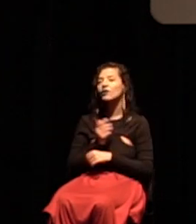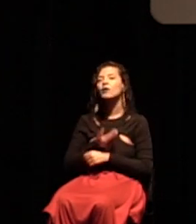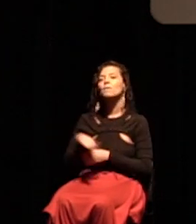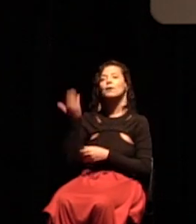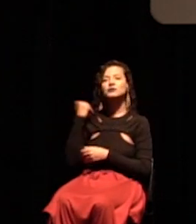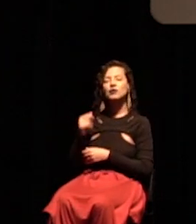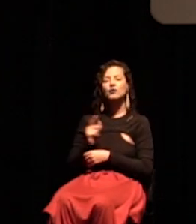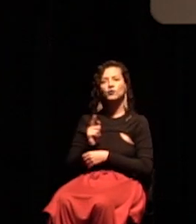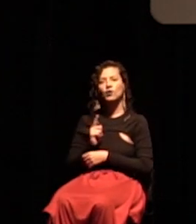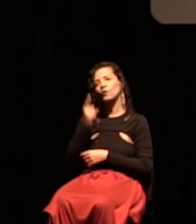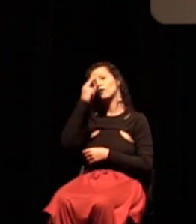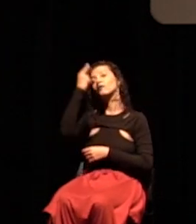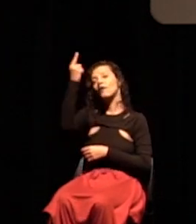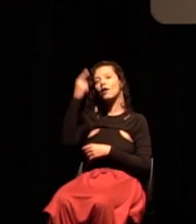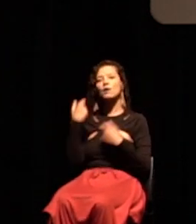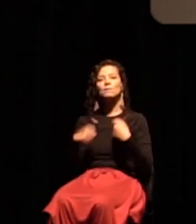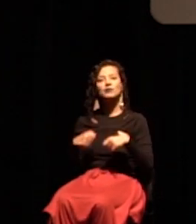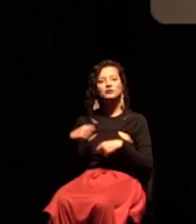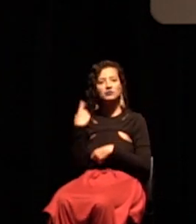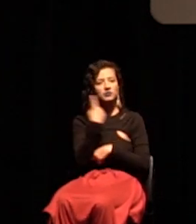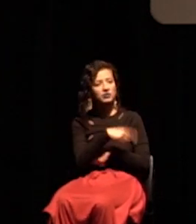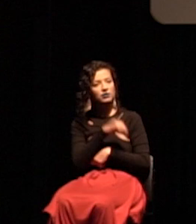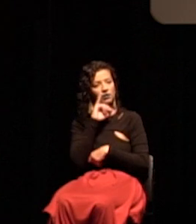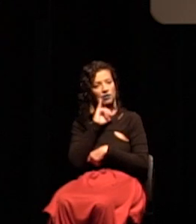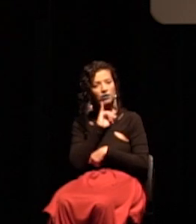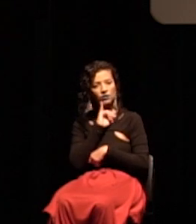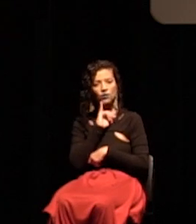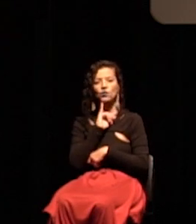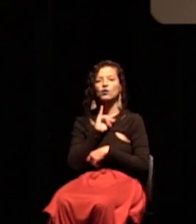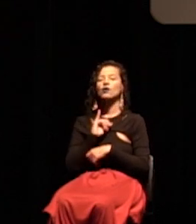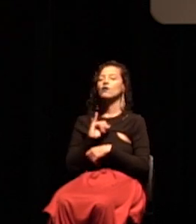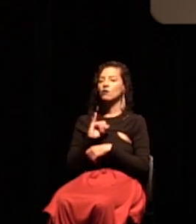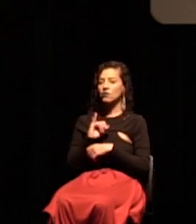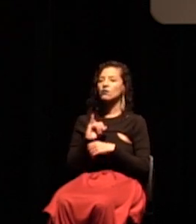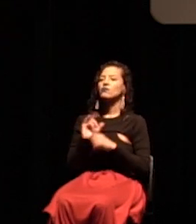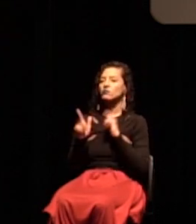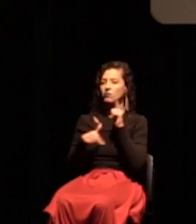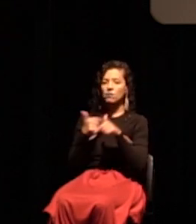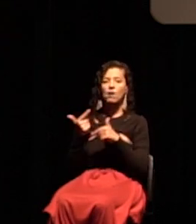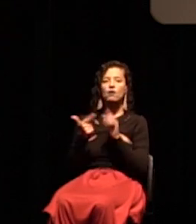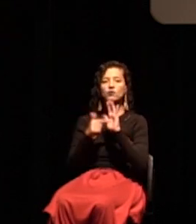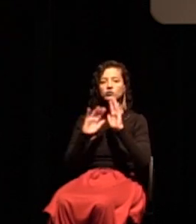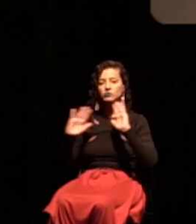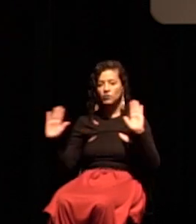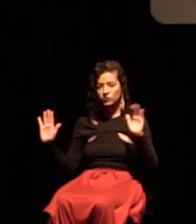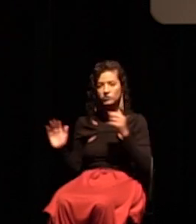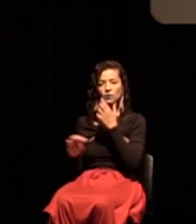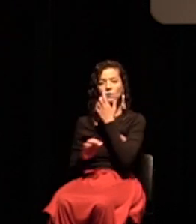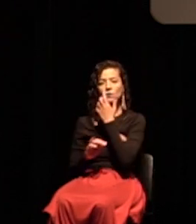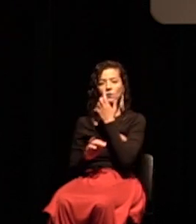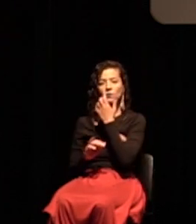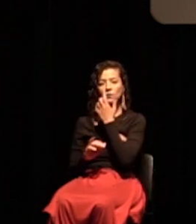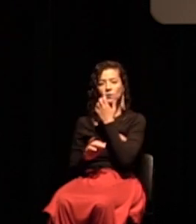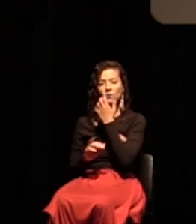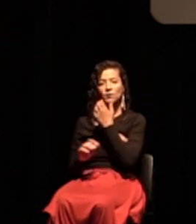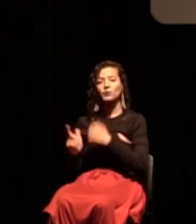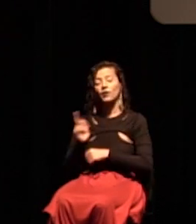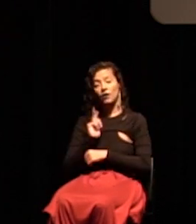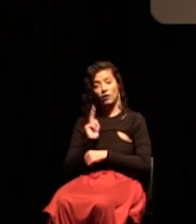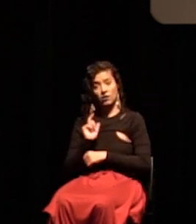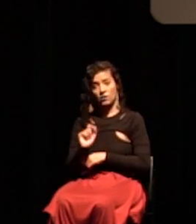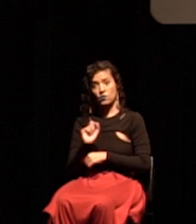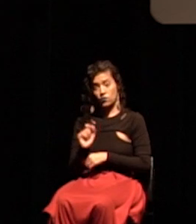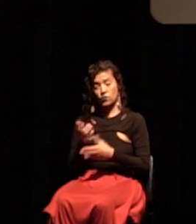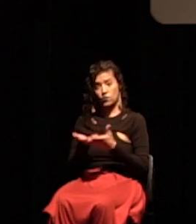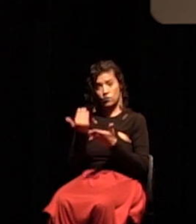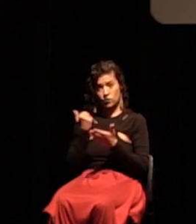ideia de reunir os trabalhos da década de 70 da IOL, e essa ideia se encadeou como as cerejas,